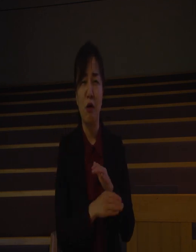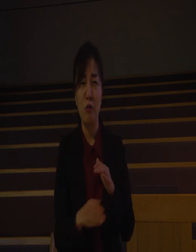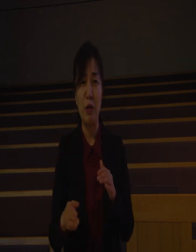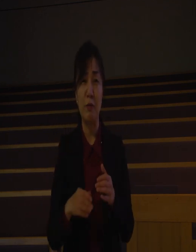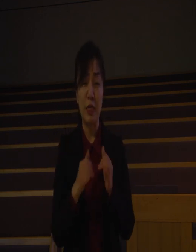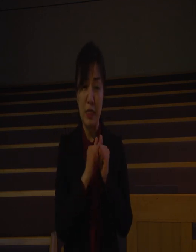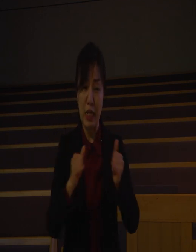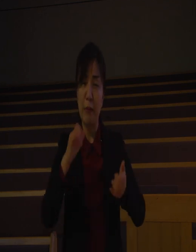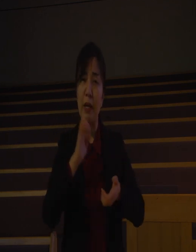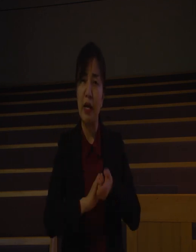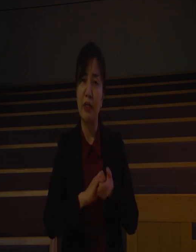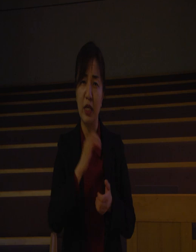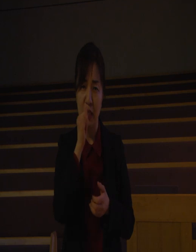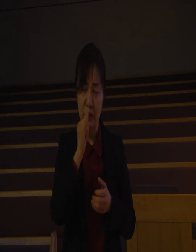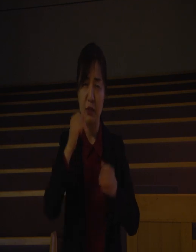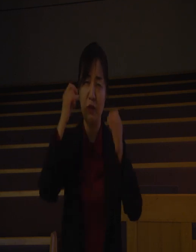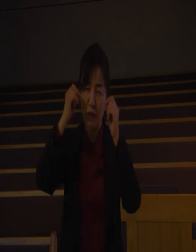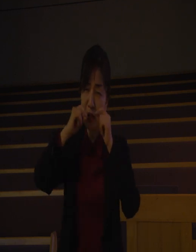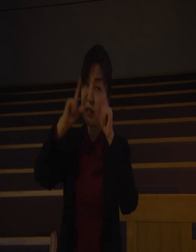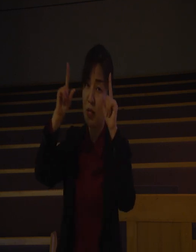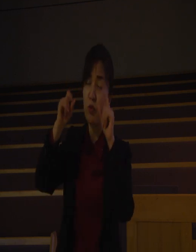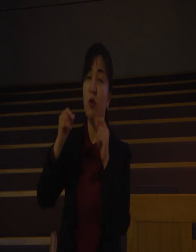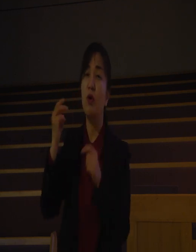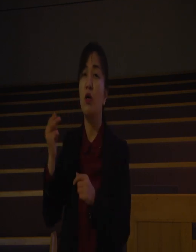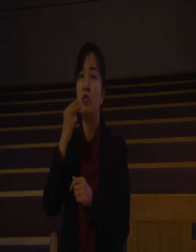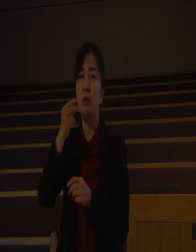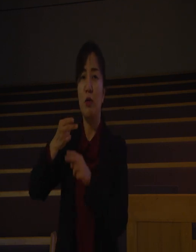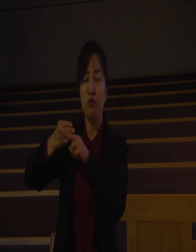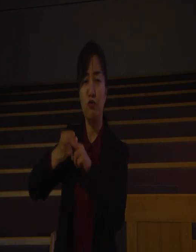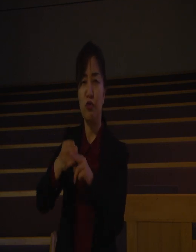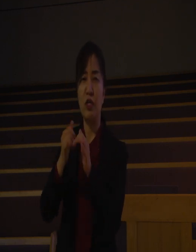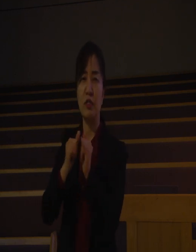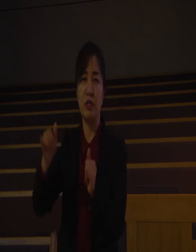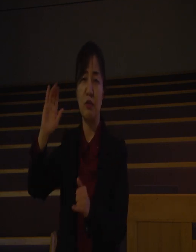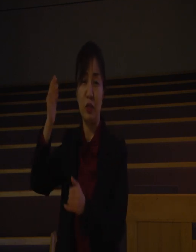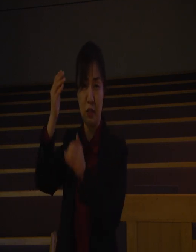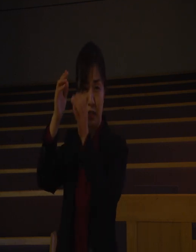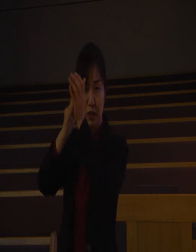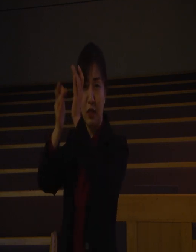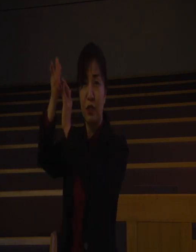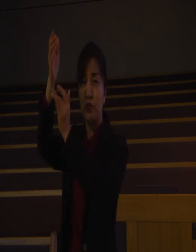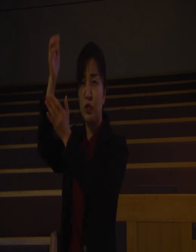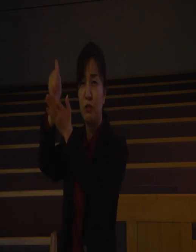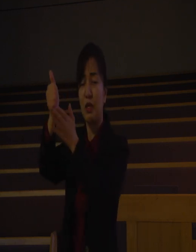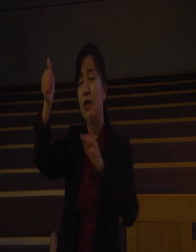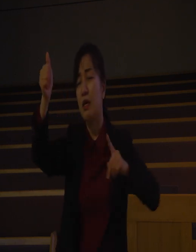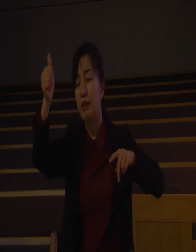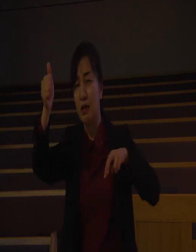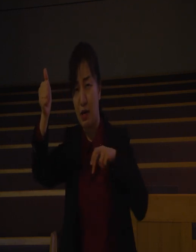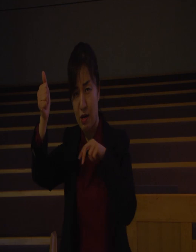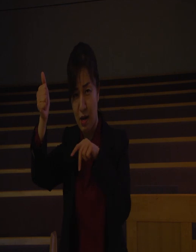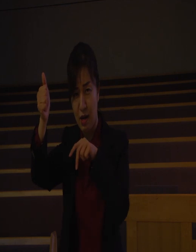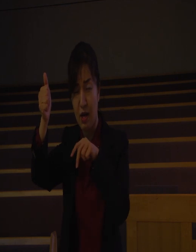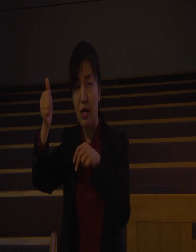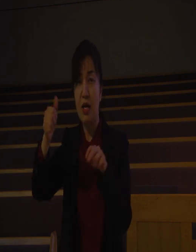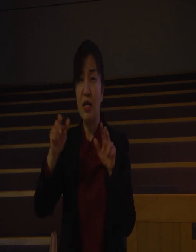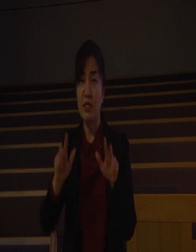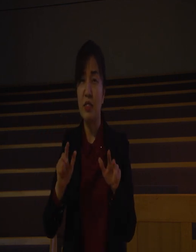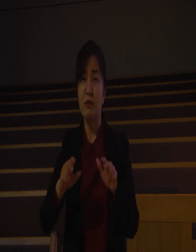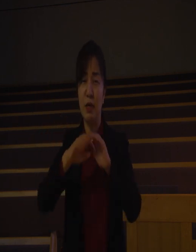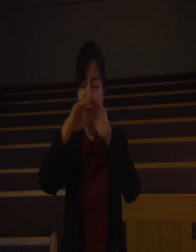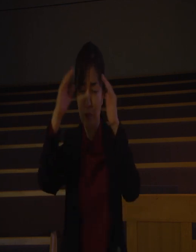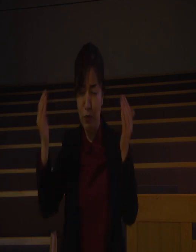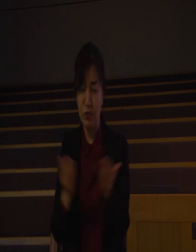인간의 유한함을 깊이 깨닫게 하여 주시고, 생명의 주관자가 되신 예수님께 나오는, 그래서